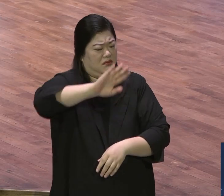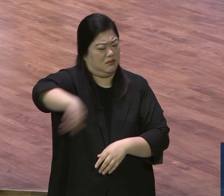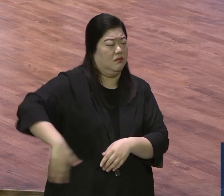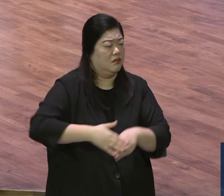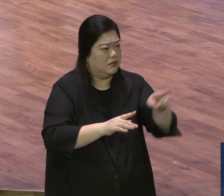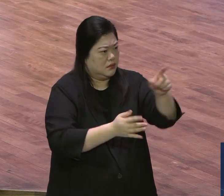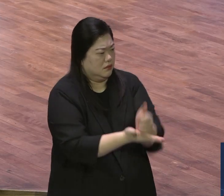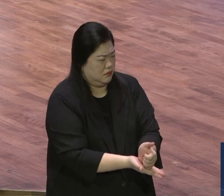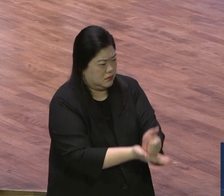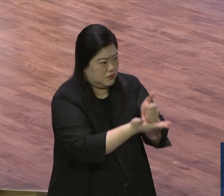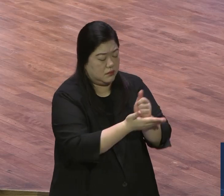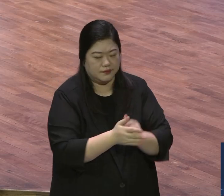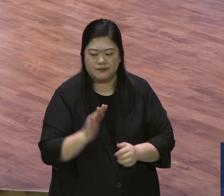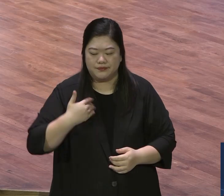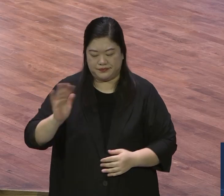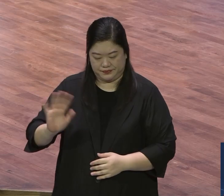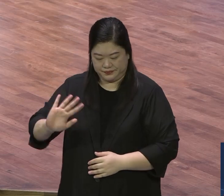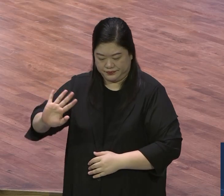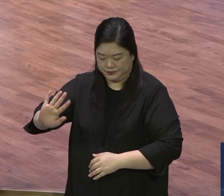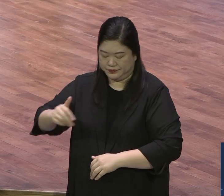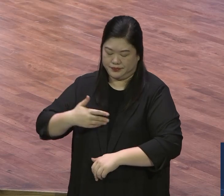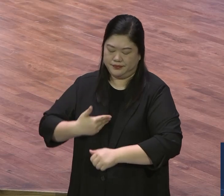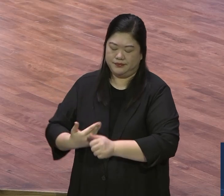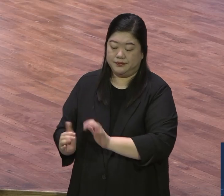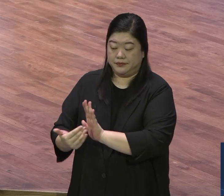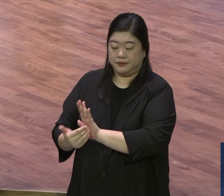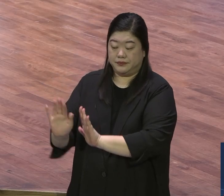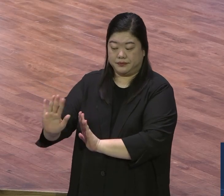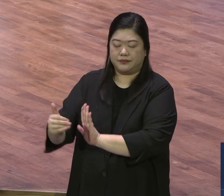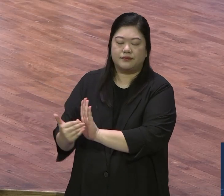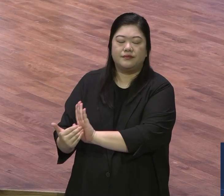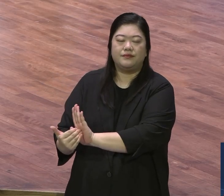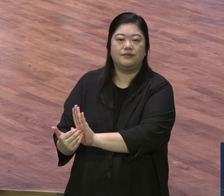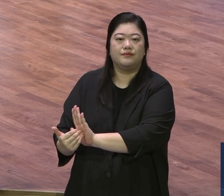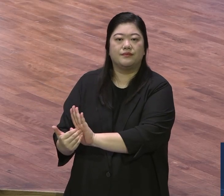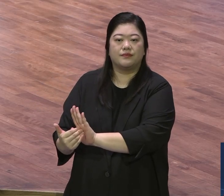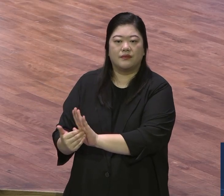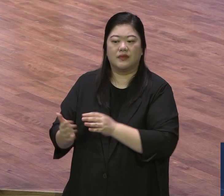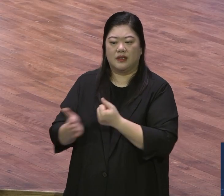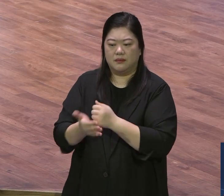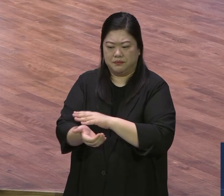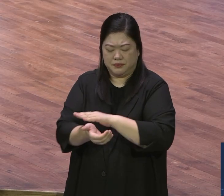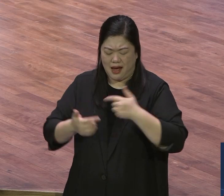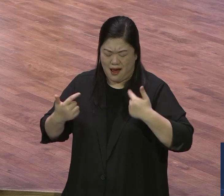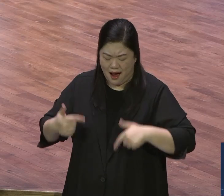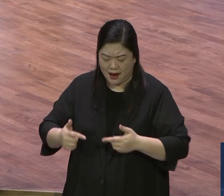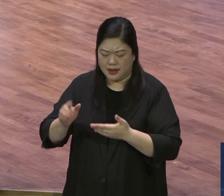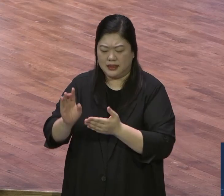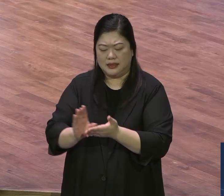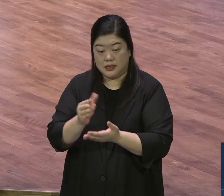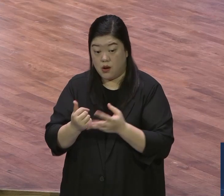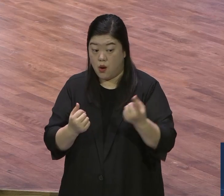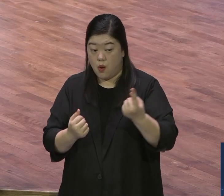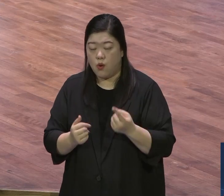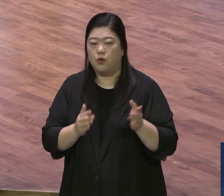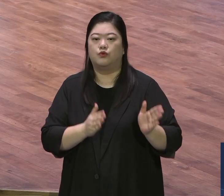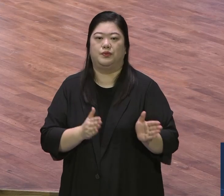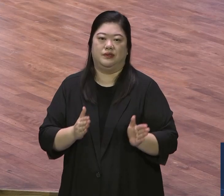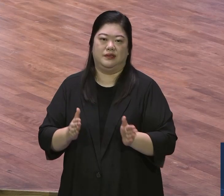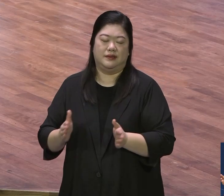자기가 누군지 알고 있었어요. 그래서 예수님을 메시아로 날 맞이했습니다. 또 그는 이를 말해서